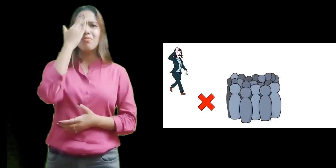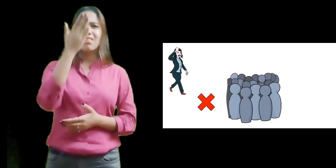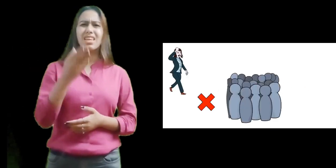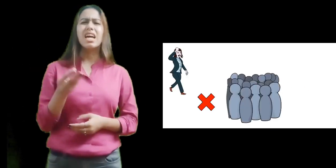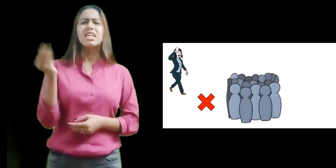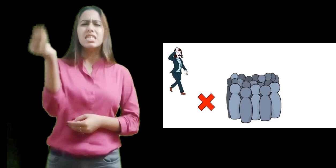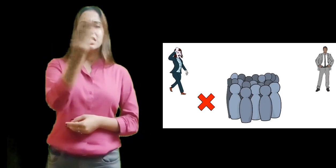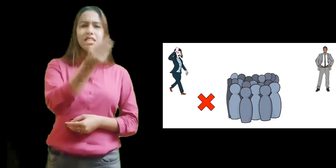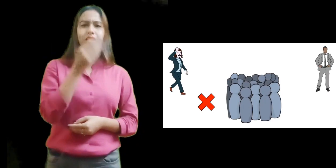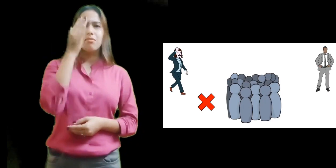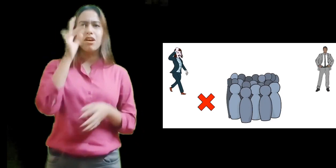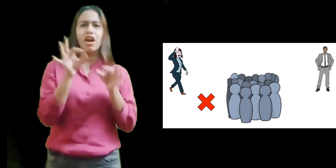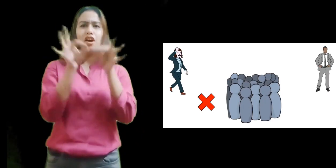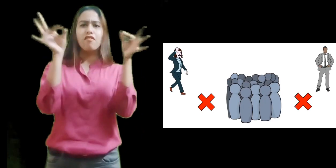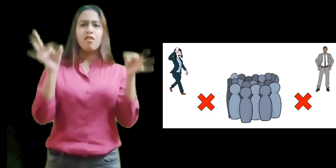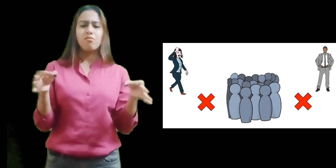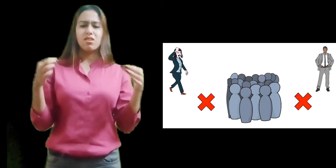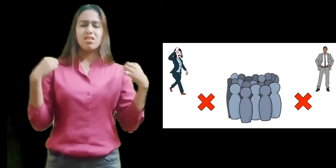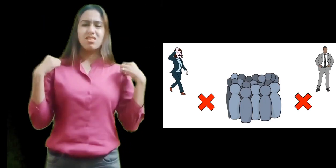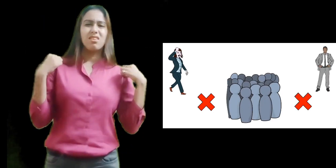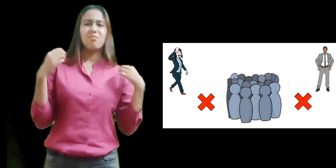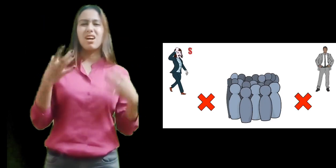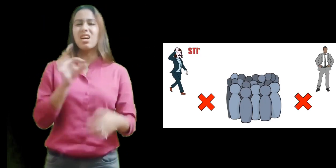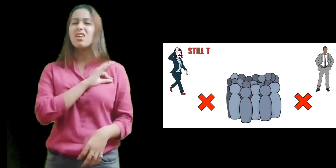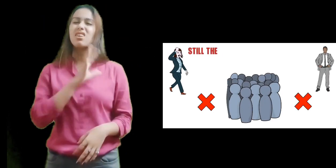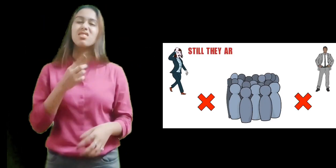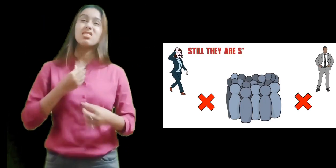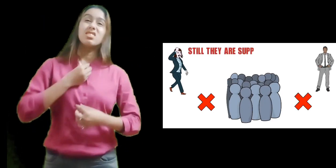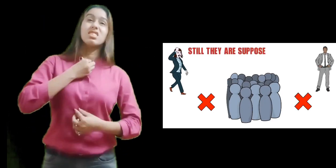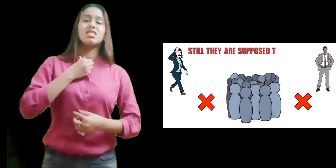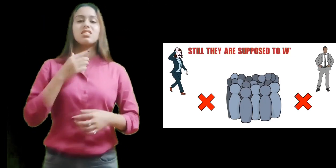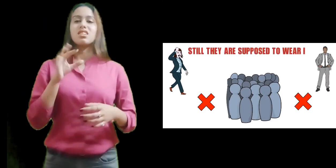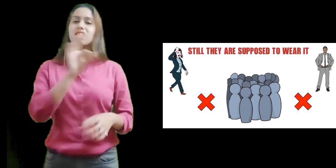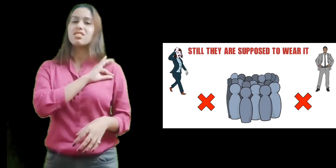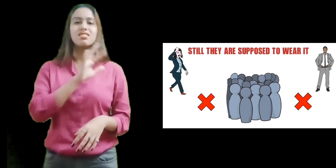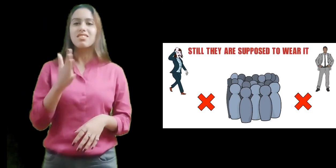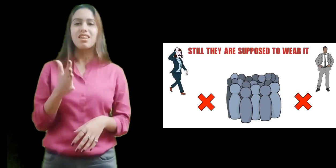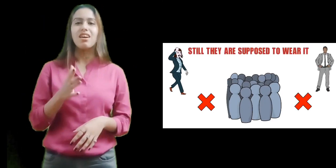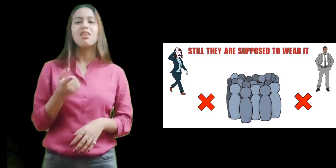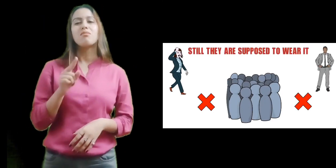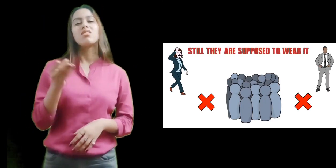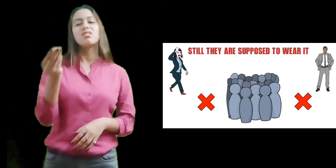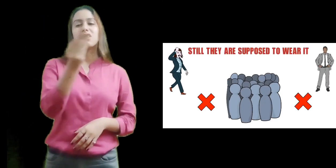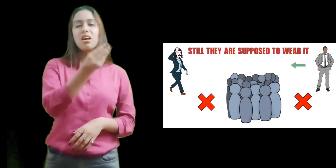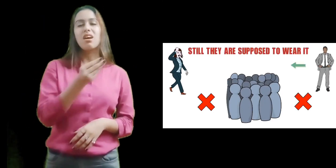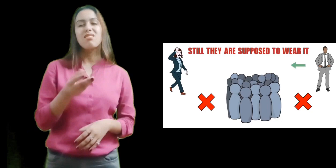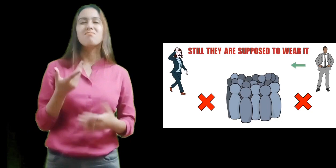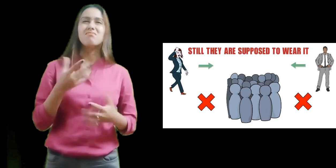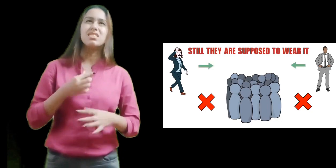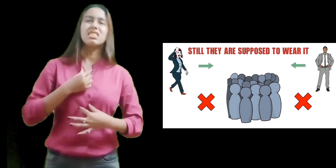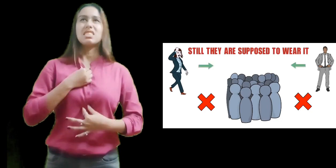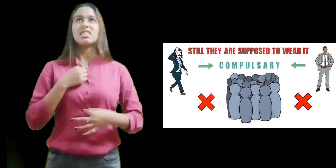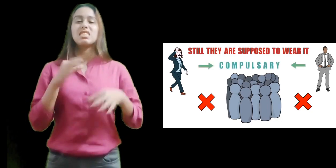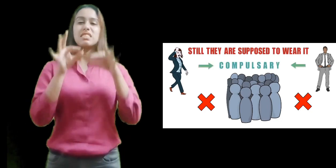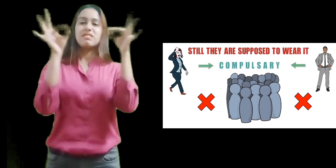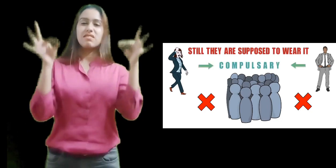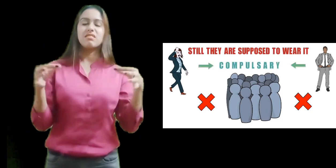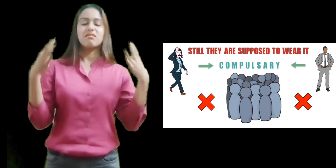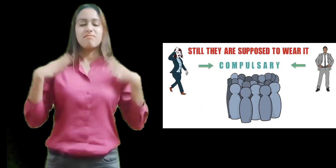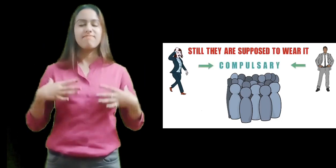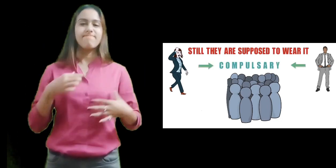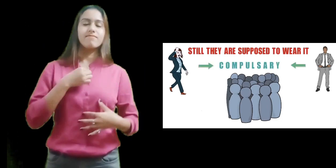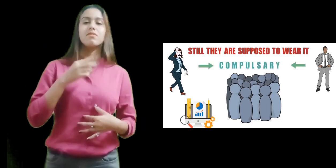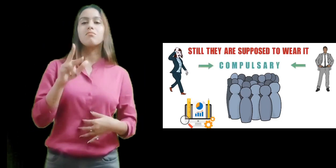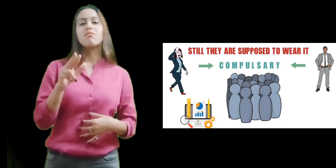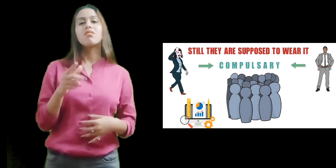नहीं होता, हर दिन टाई पहनना पसंद नहीं होता, बट फिर भी उनको हर दिन वो पहनना पड़ता है क्योंकि उनकी जॉब में वो कंपलसरी होता है।